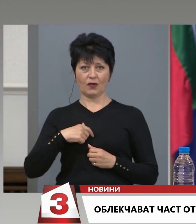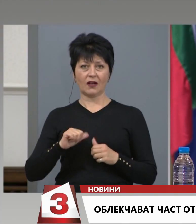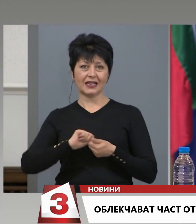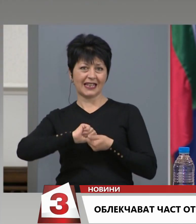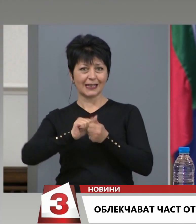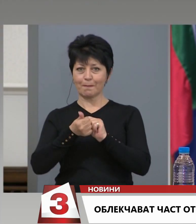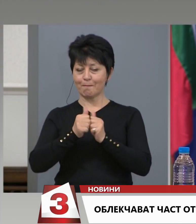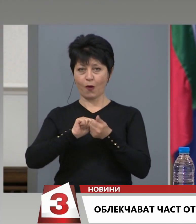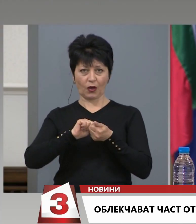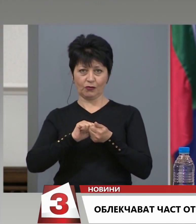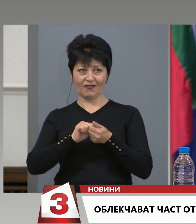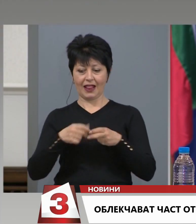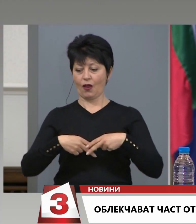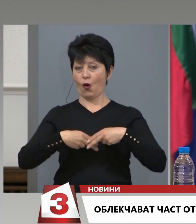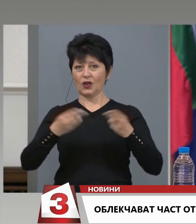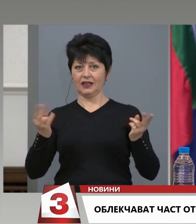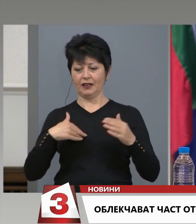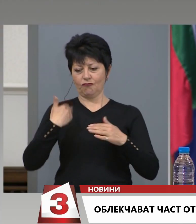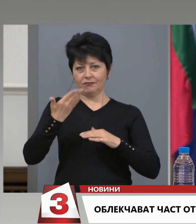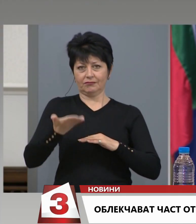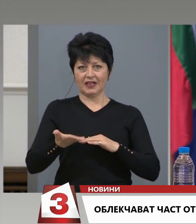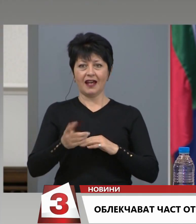на открито, но не състезания по индивидуални